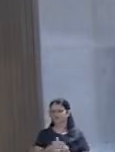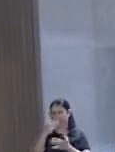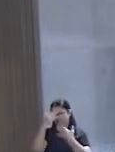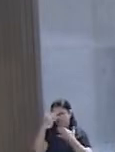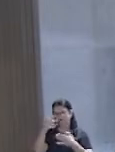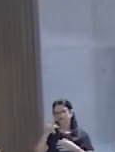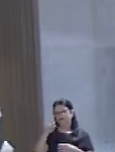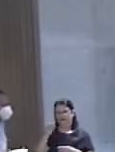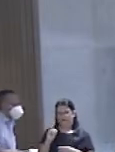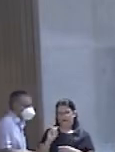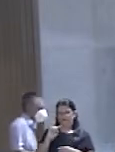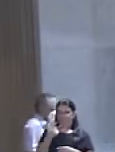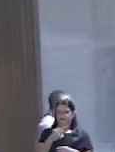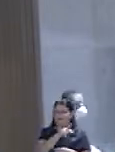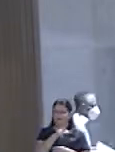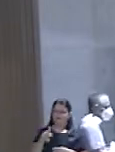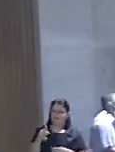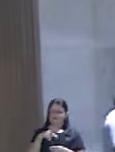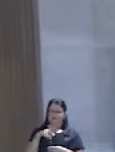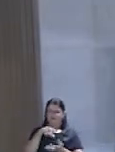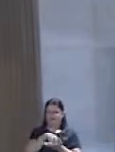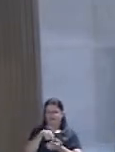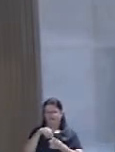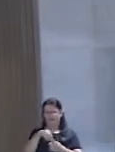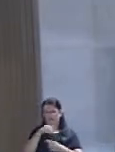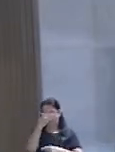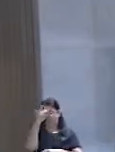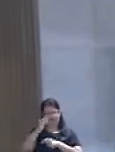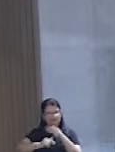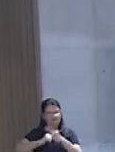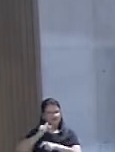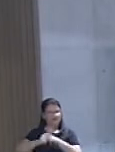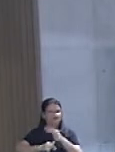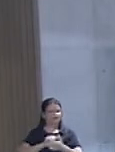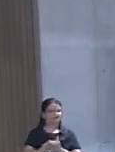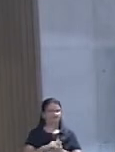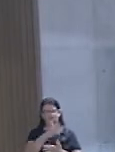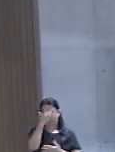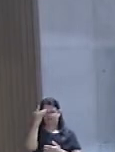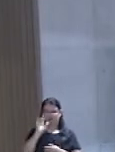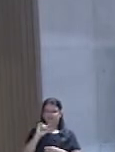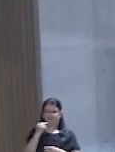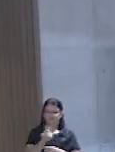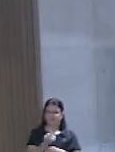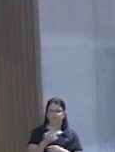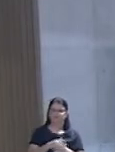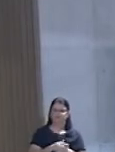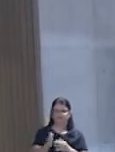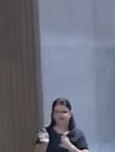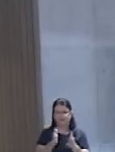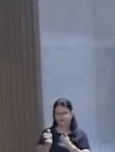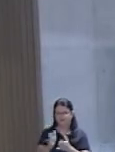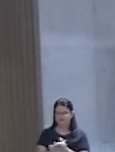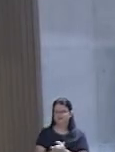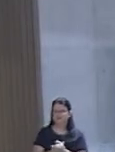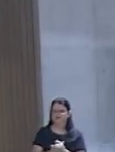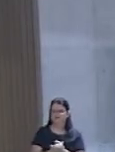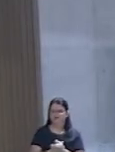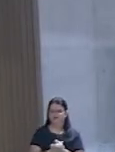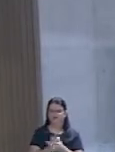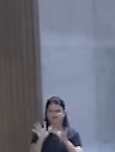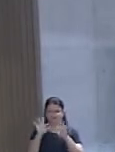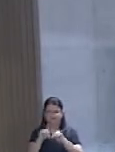Obrigado, Paulinho, nosso presidente da Central Única dos Trabalhadores. Gente, a gente está na fase já de ir para